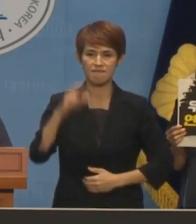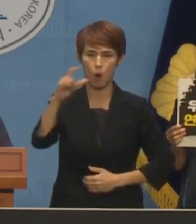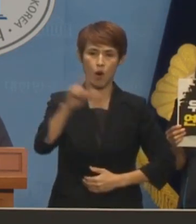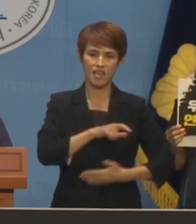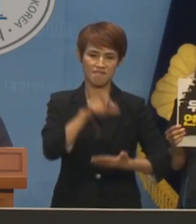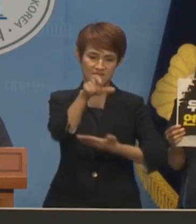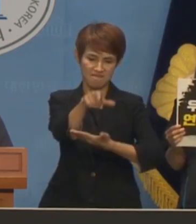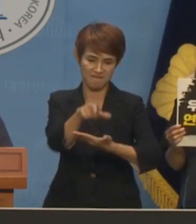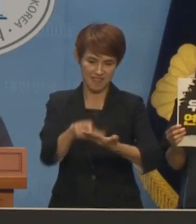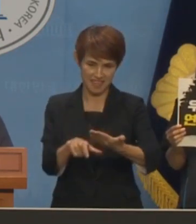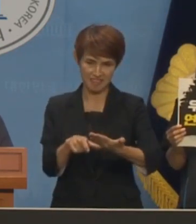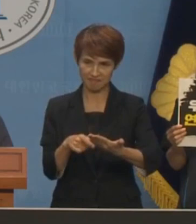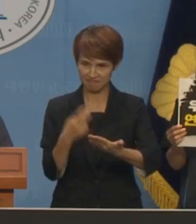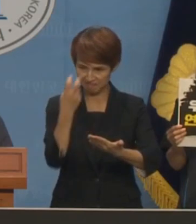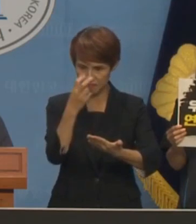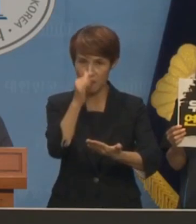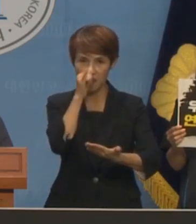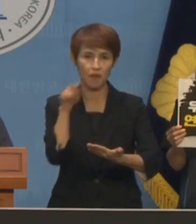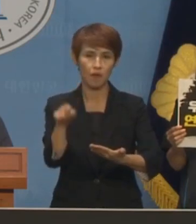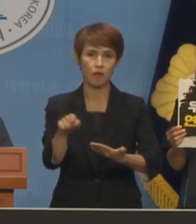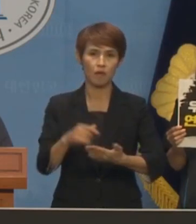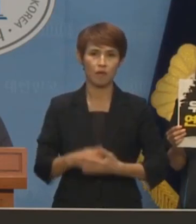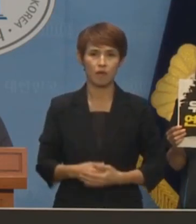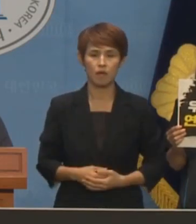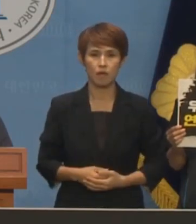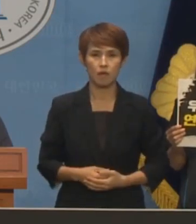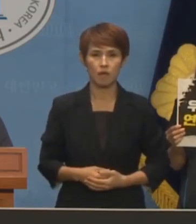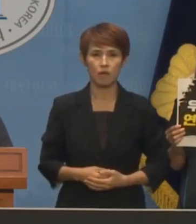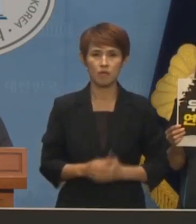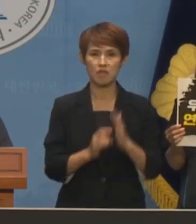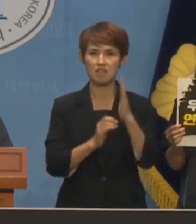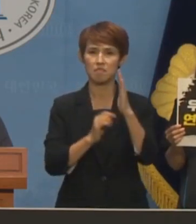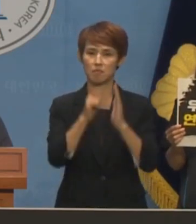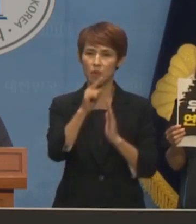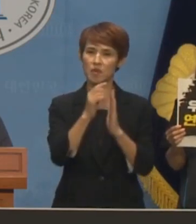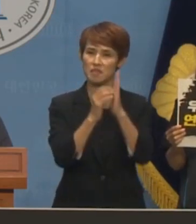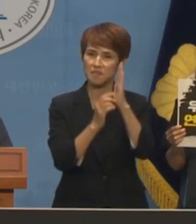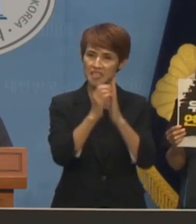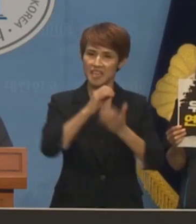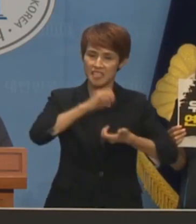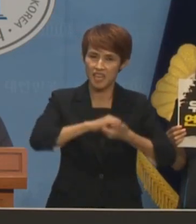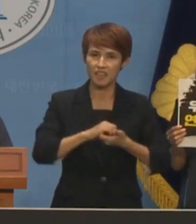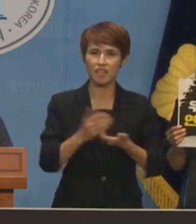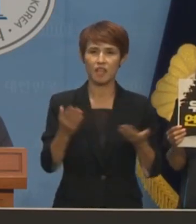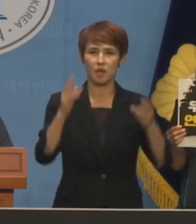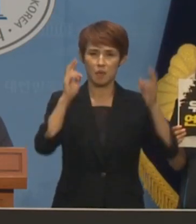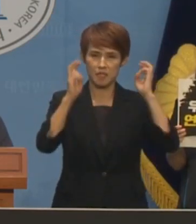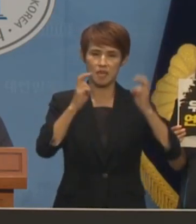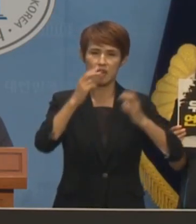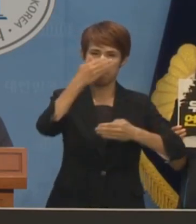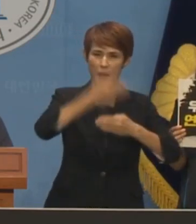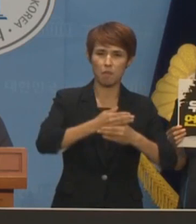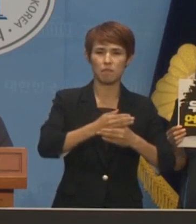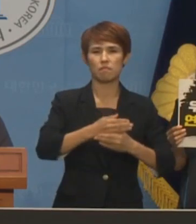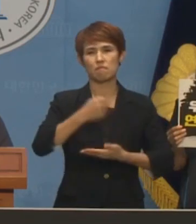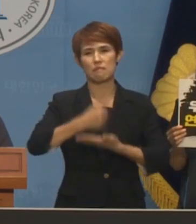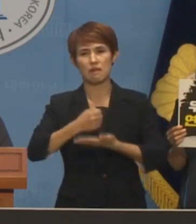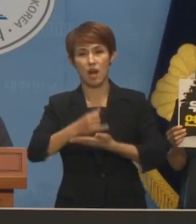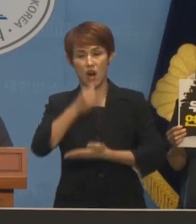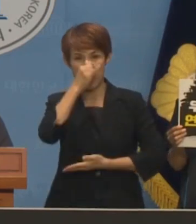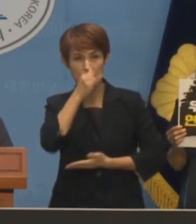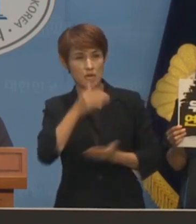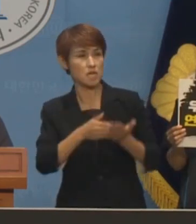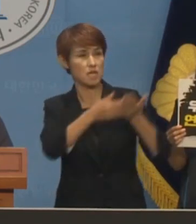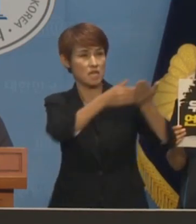쿠팡 CLS 클렌징이 입차 제한이 업체 폐업이 하는 방식으로 목소리를내는 노동자를